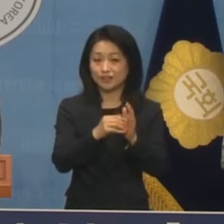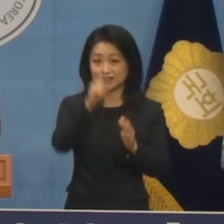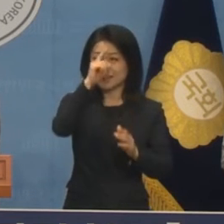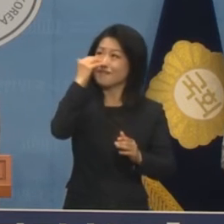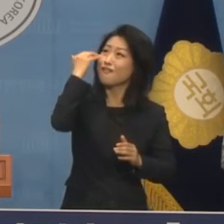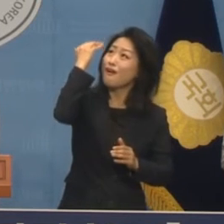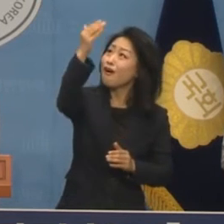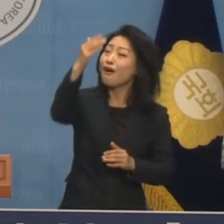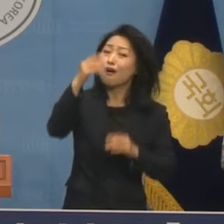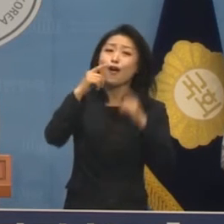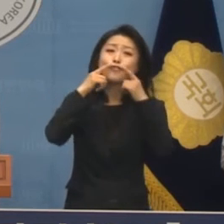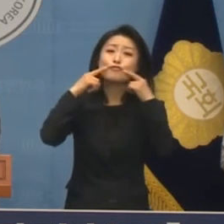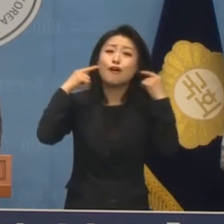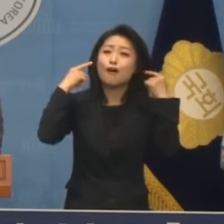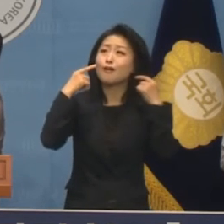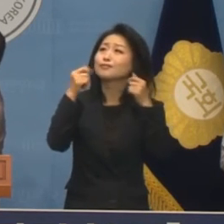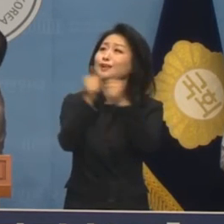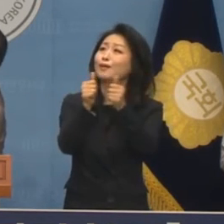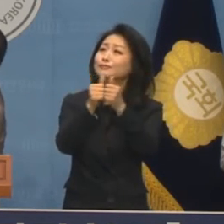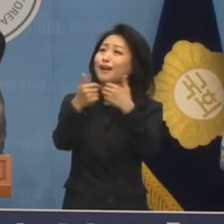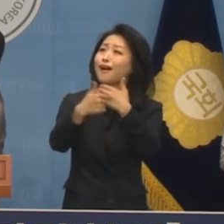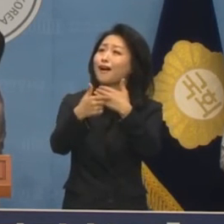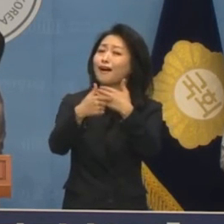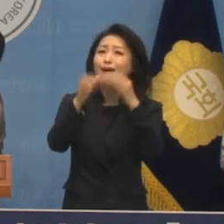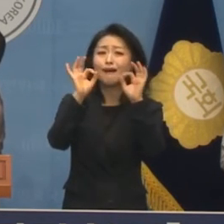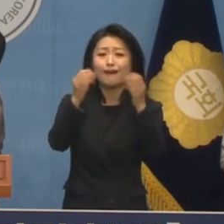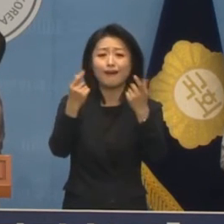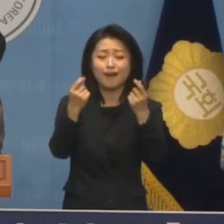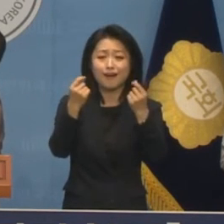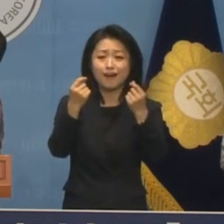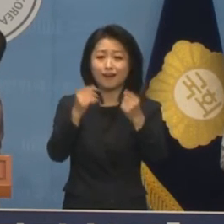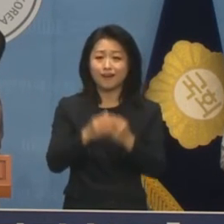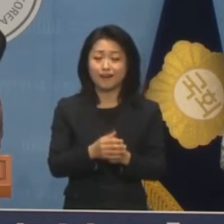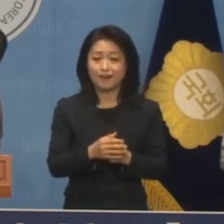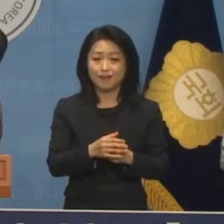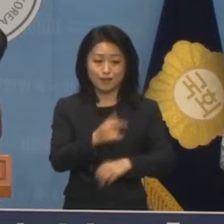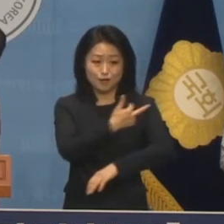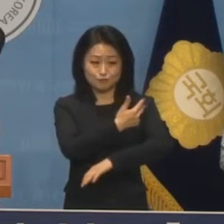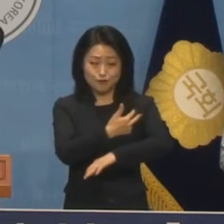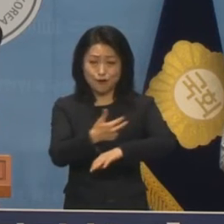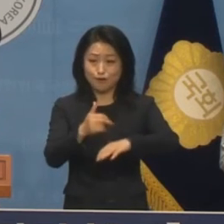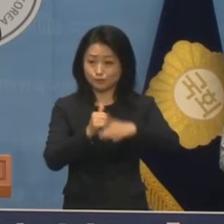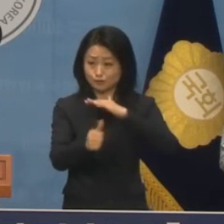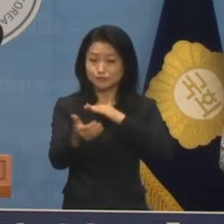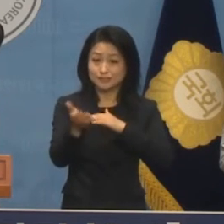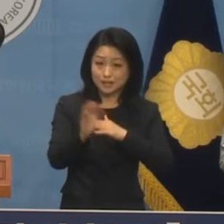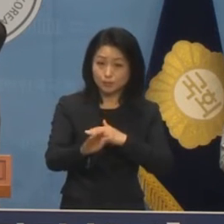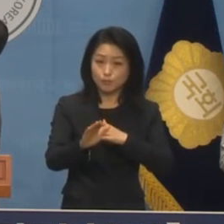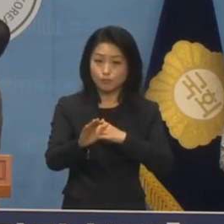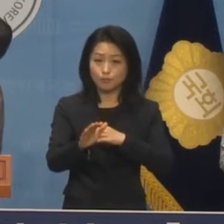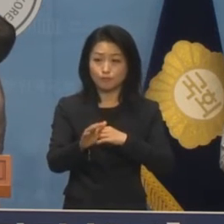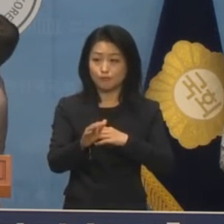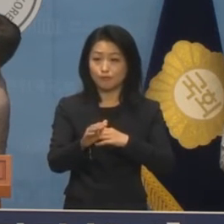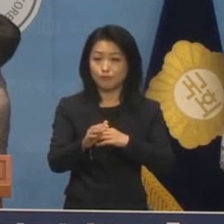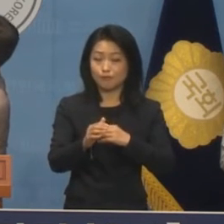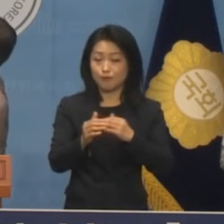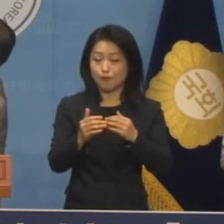넘고 수염에 나 있고 상대방 선수들 3명이나 쓰러뜨리면서 승리한 겁니다.